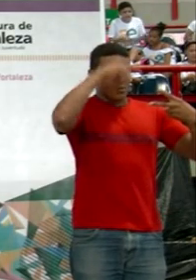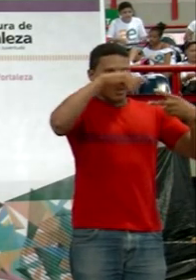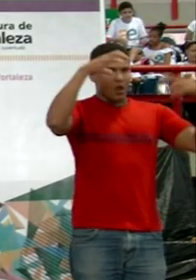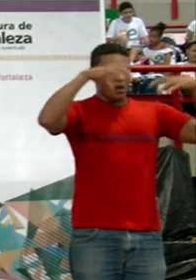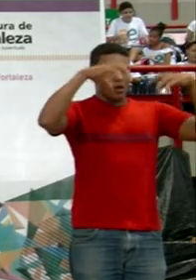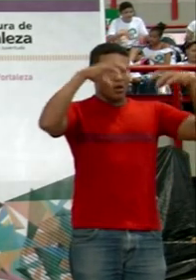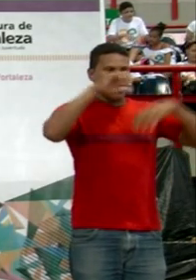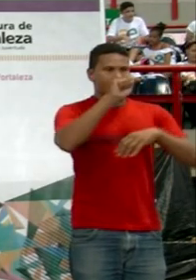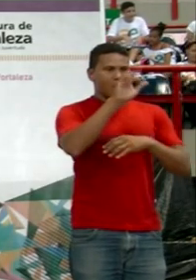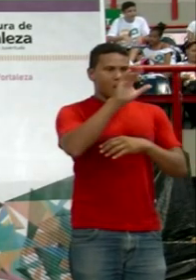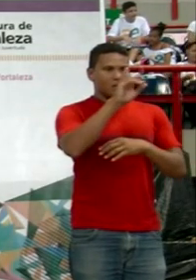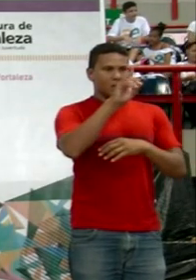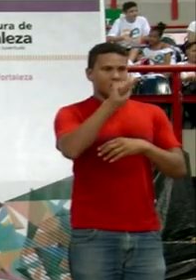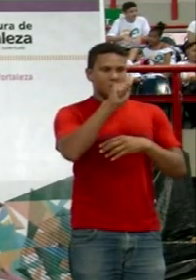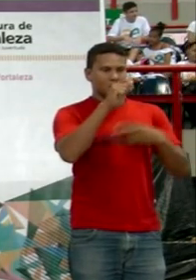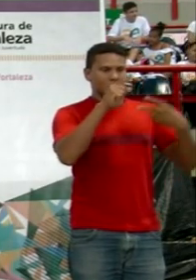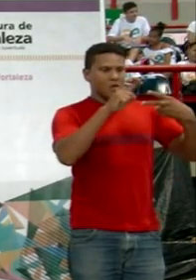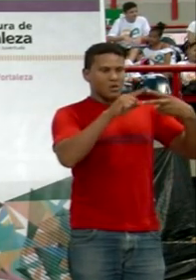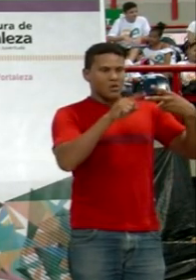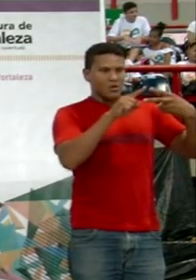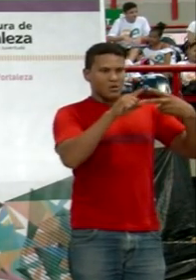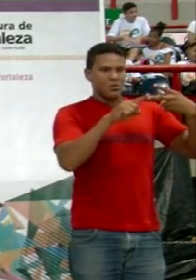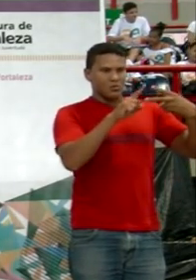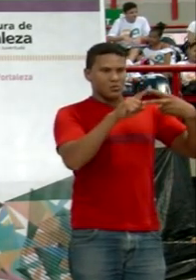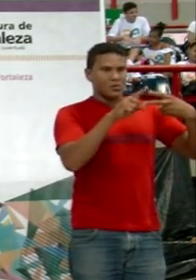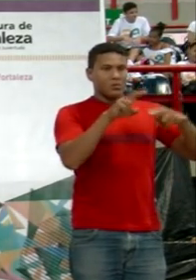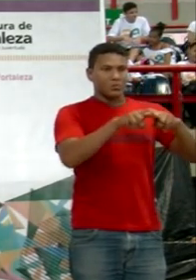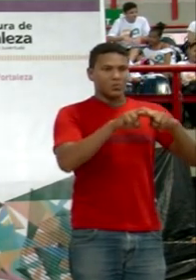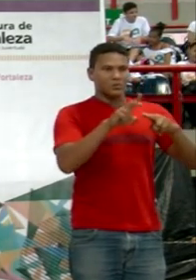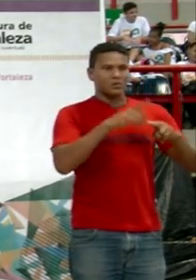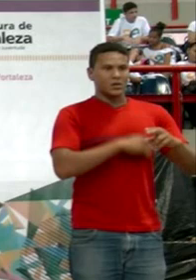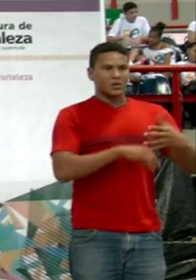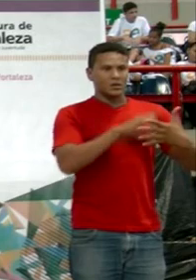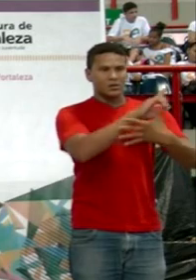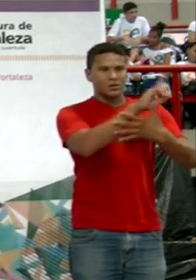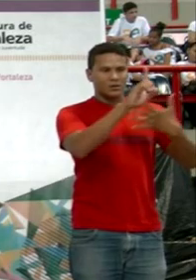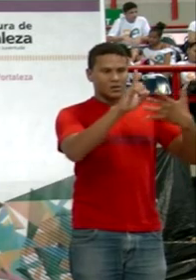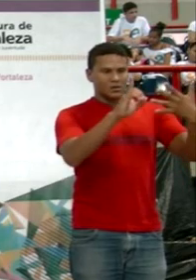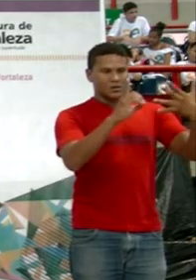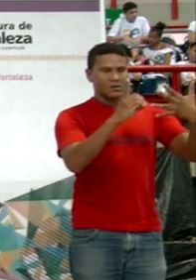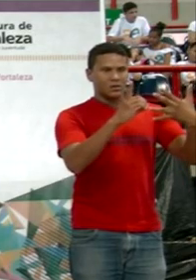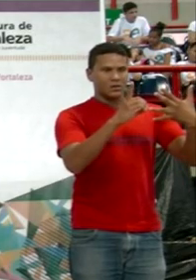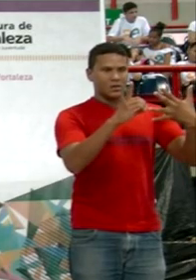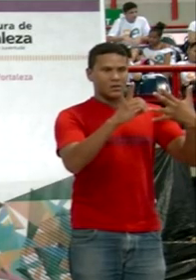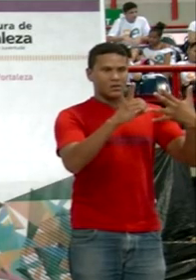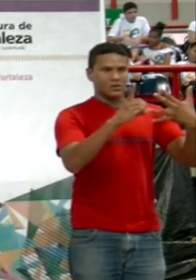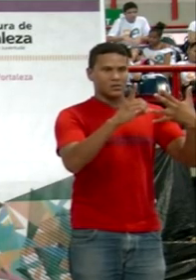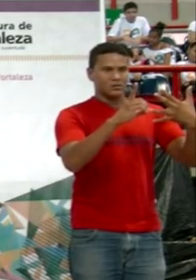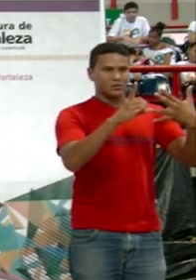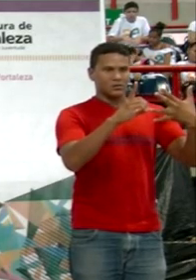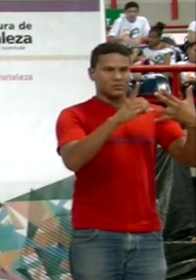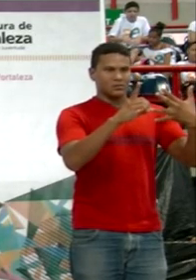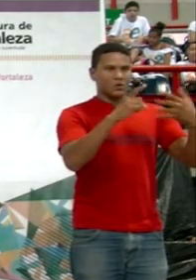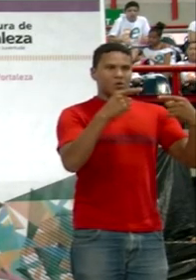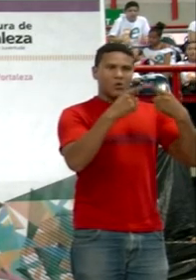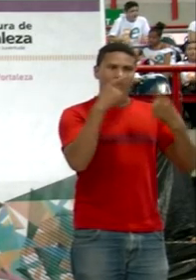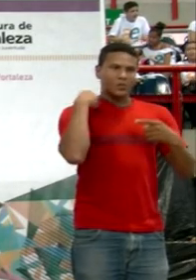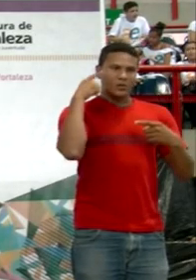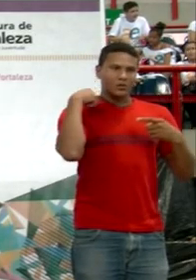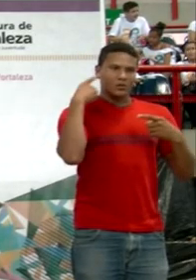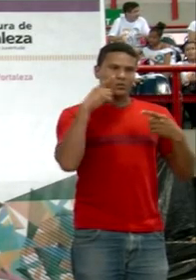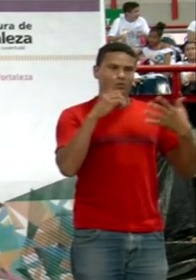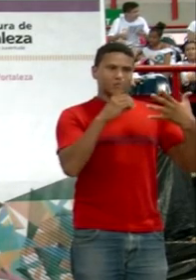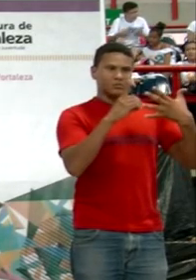resposta então dessa questão? Letra D, de doido, né? D de doido. Letra D tem os dois